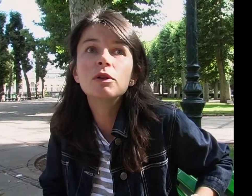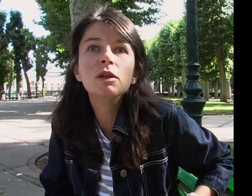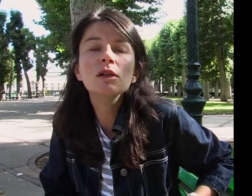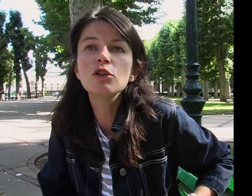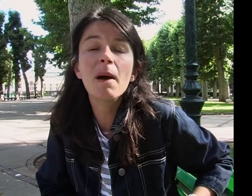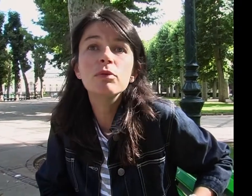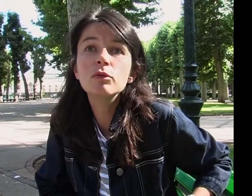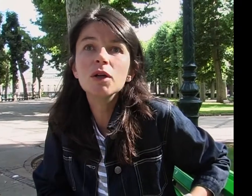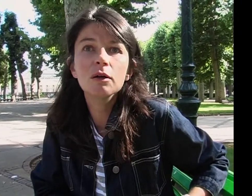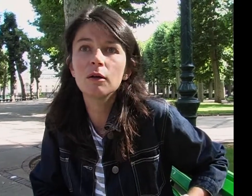petite. Je n pas à bout de nuit.